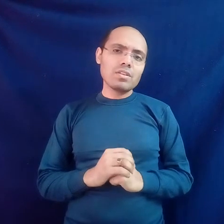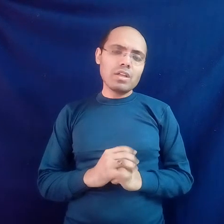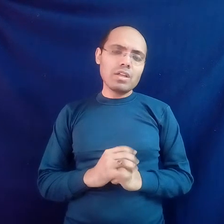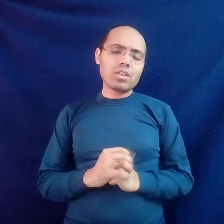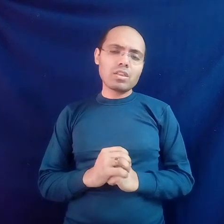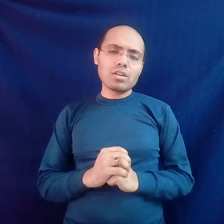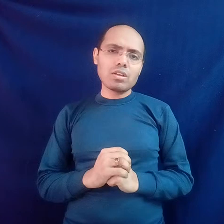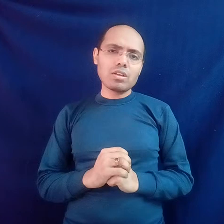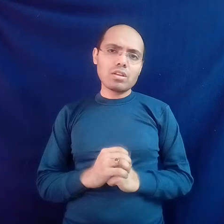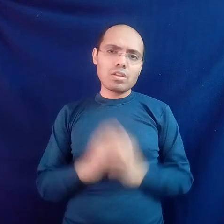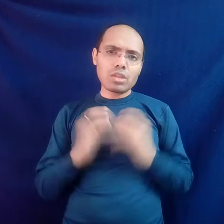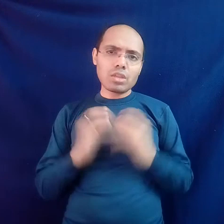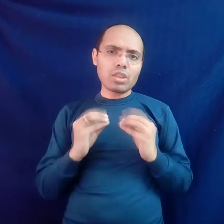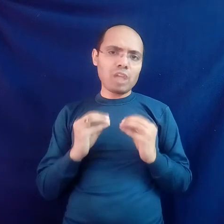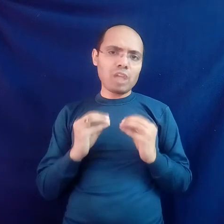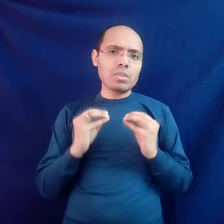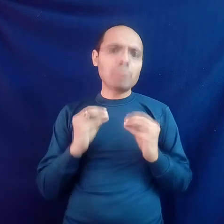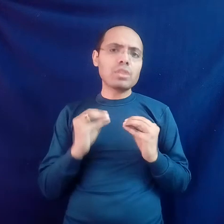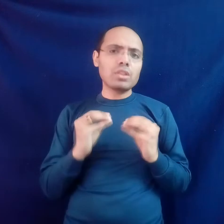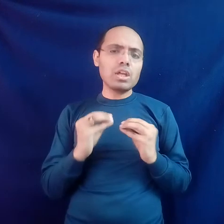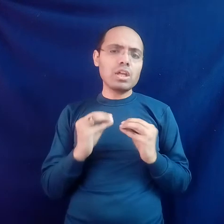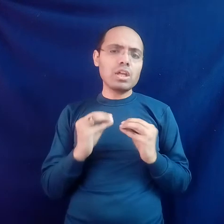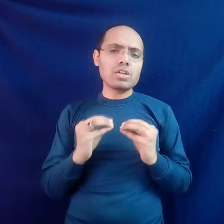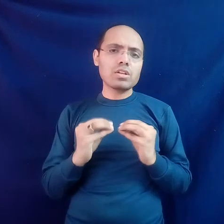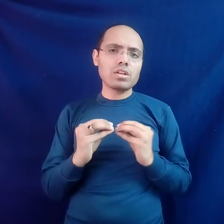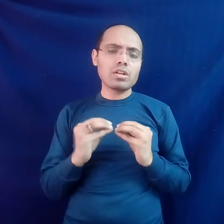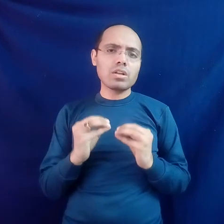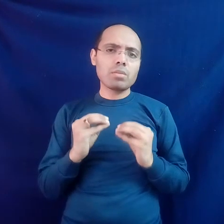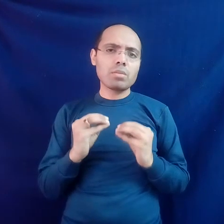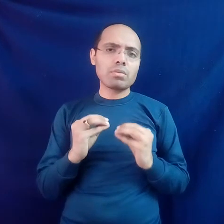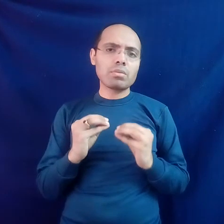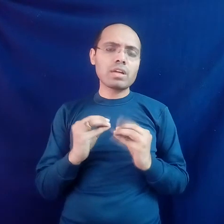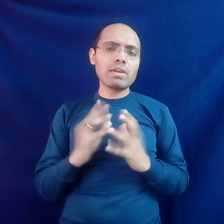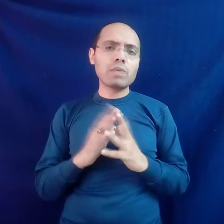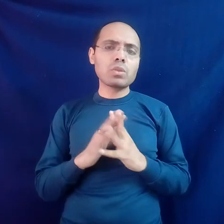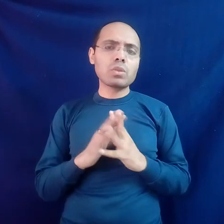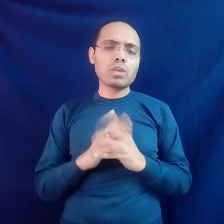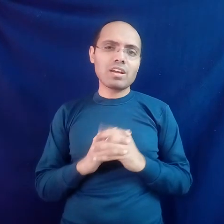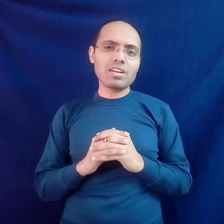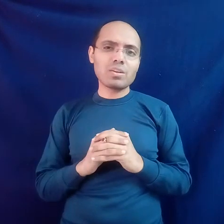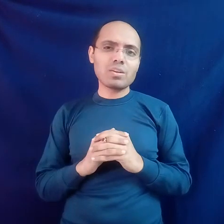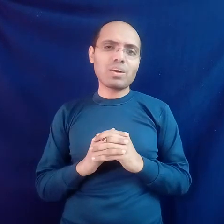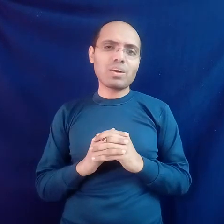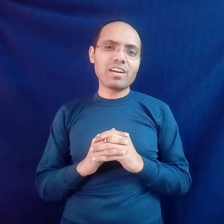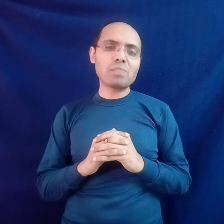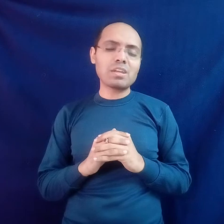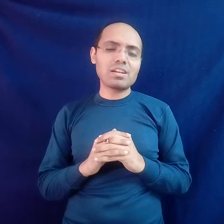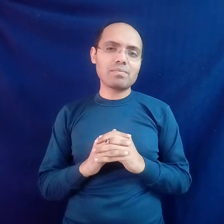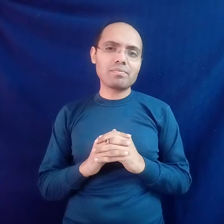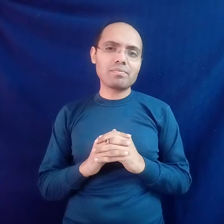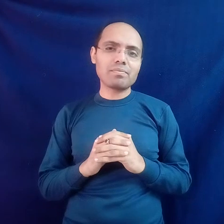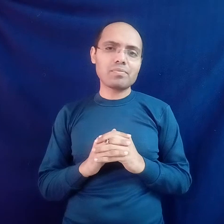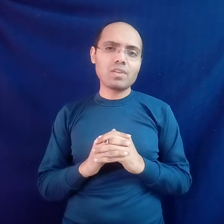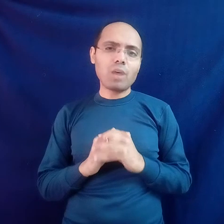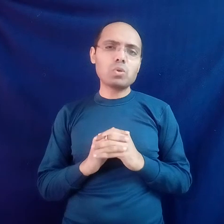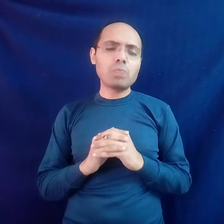इस संसार में सबसे तेज भ्रमण करने वाली वस्तु क्या है, तो कहा गया मन है। अब वो जो मन